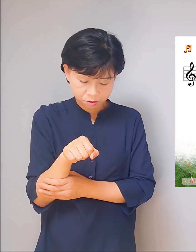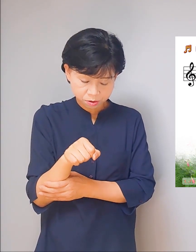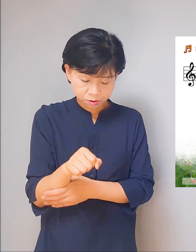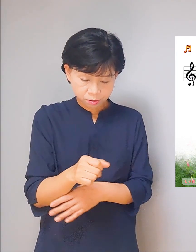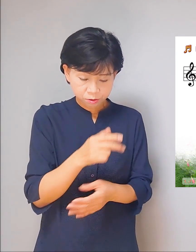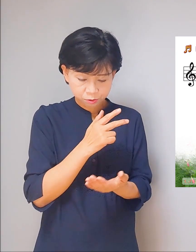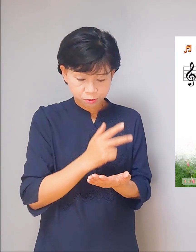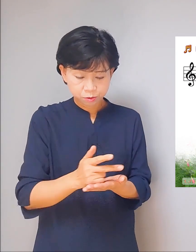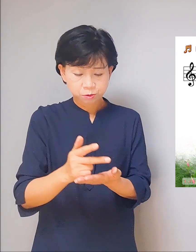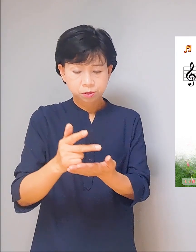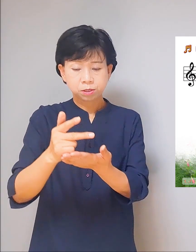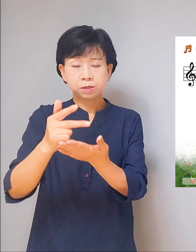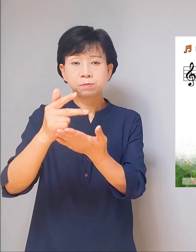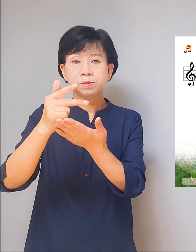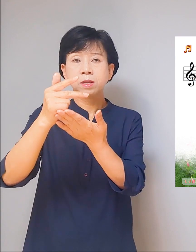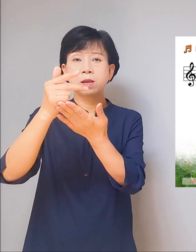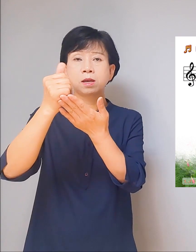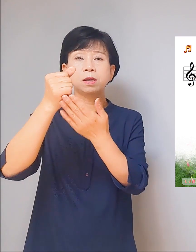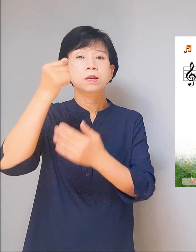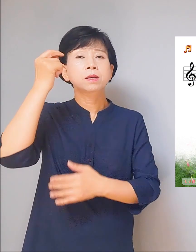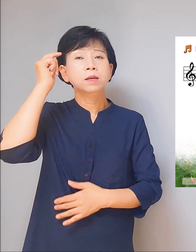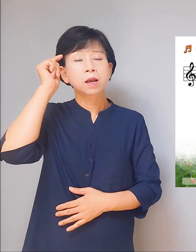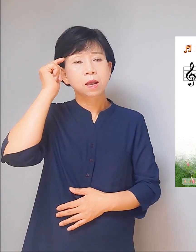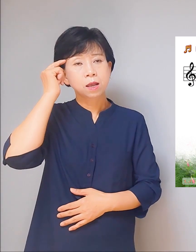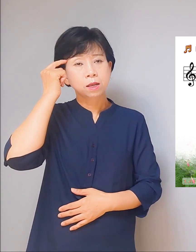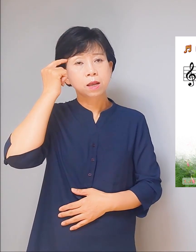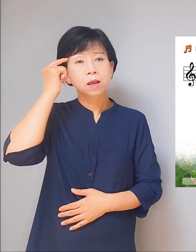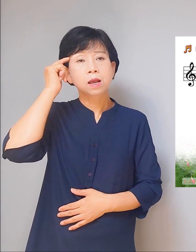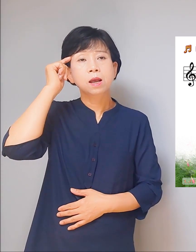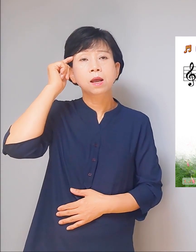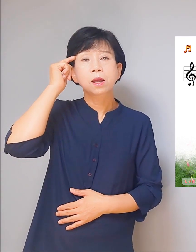숙여 주님